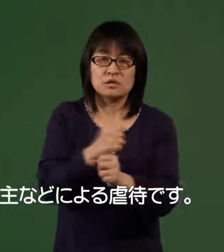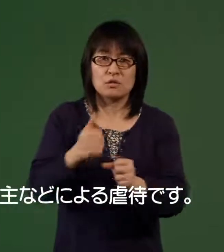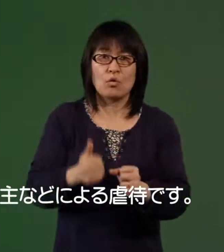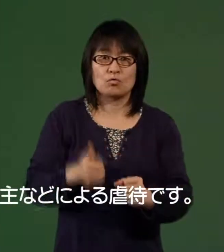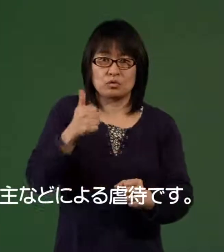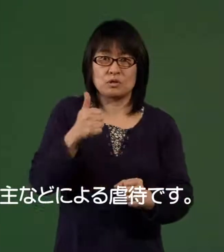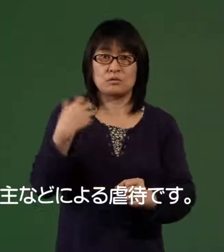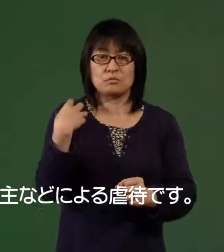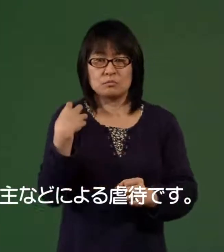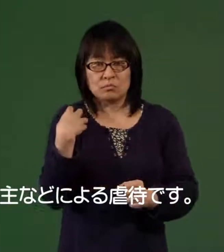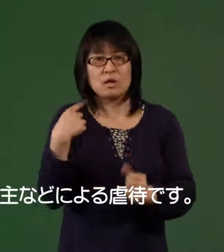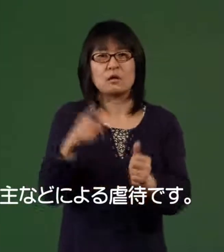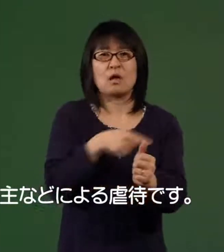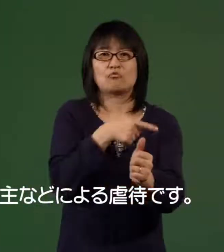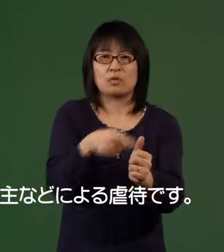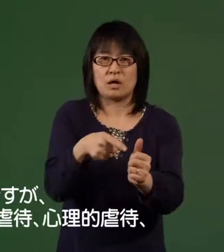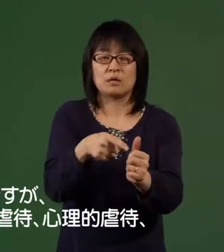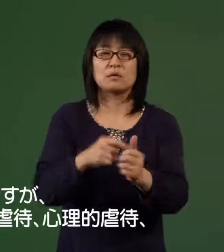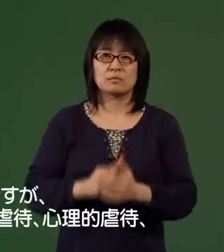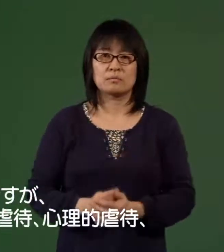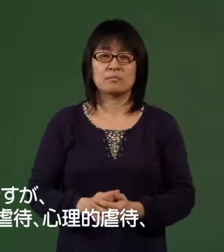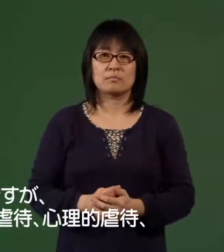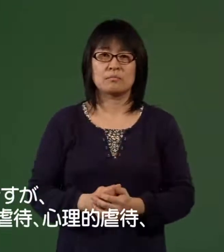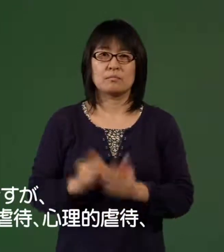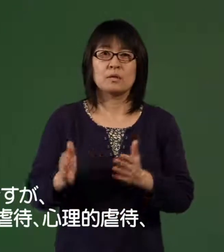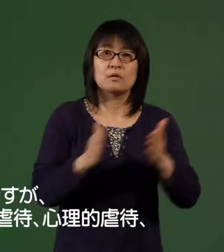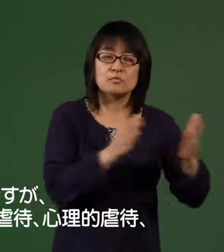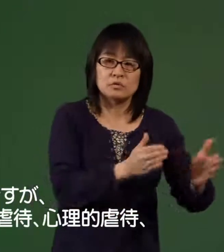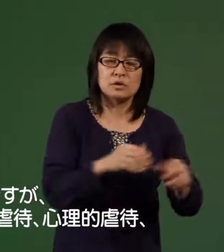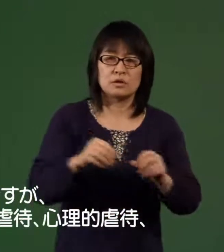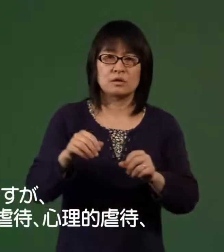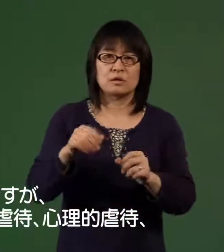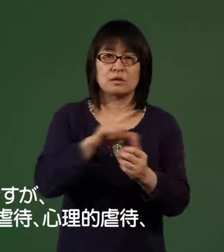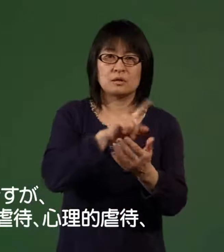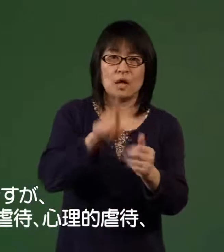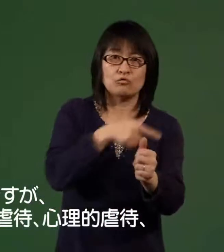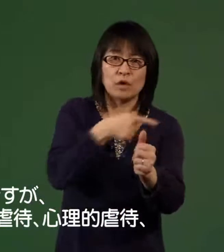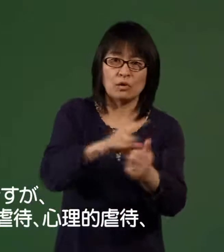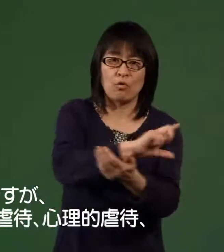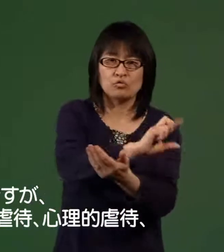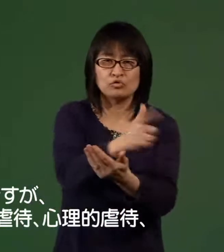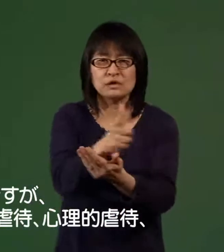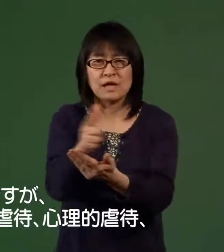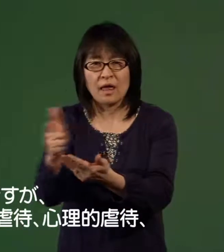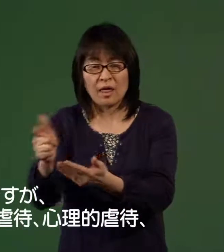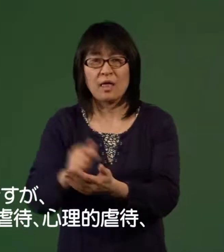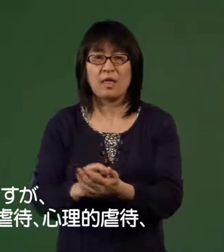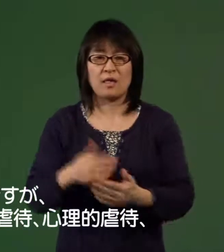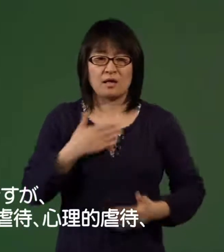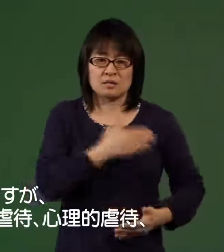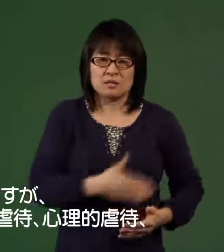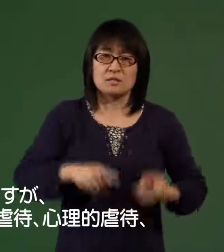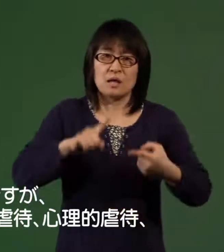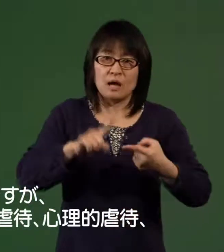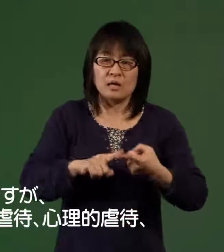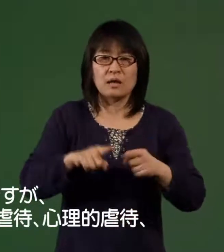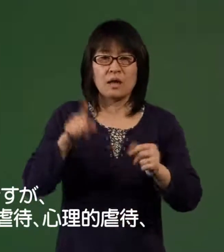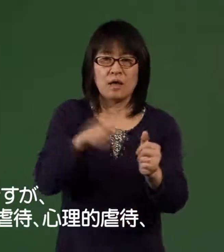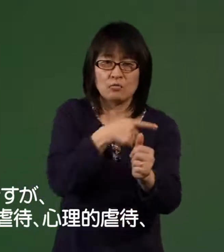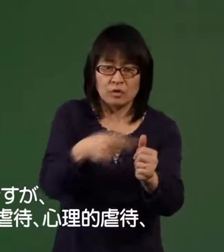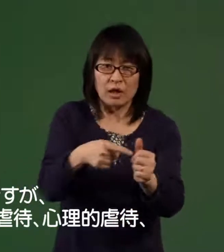による虐待です次に虐待の累計ですが心体的虐待